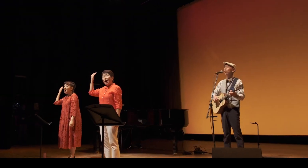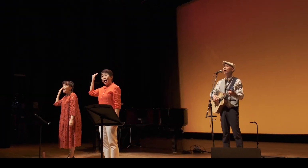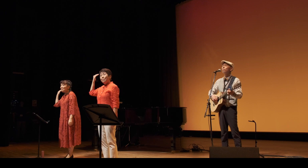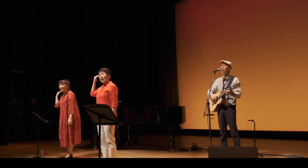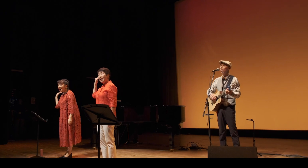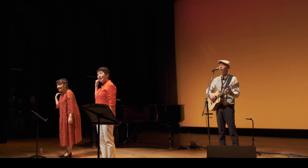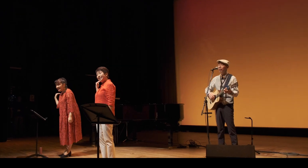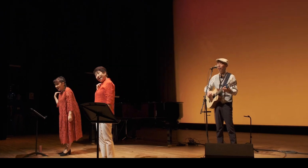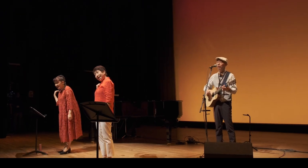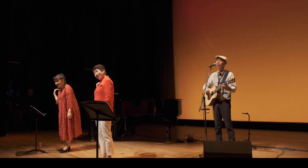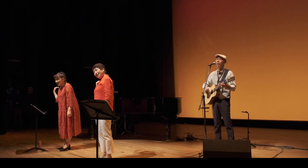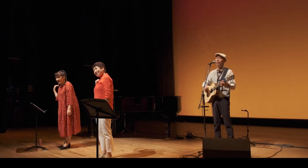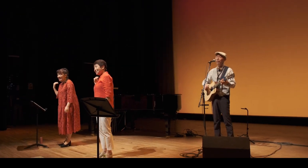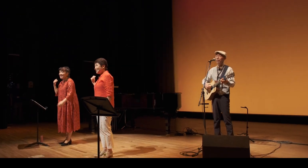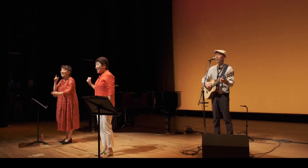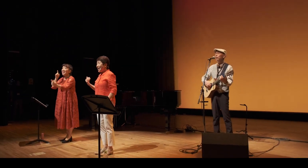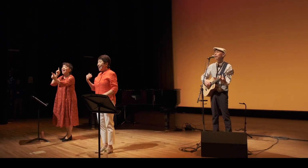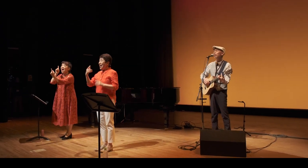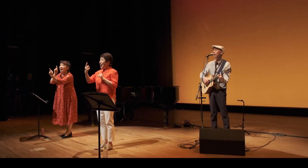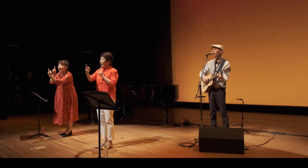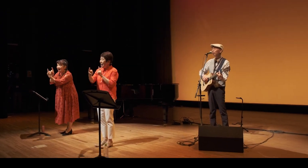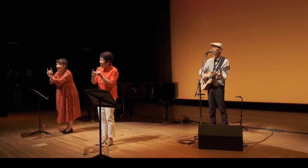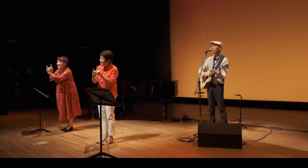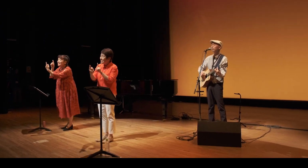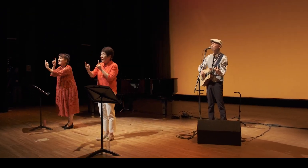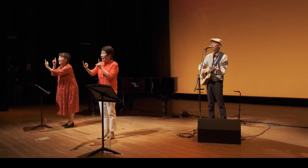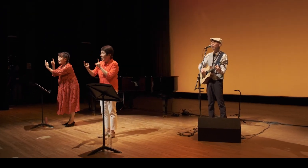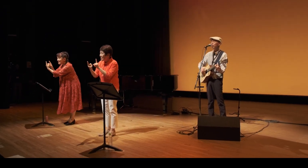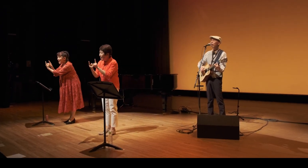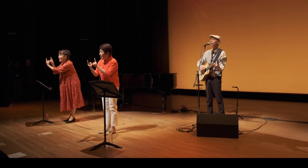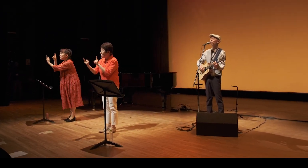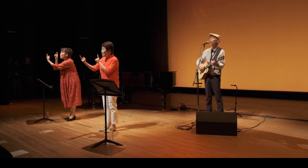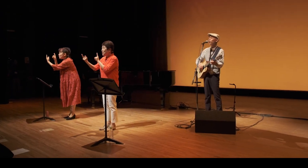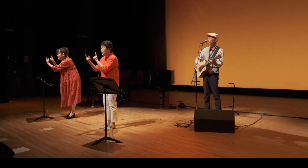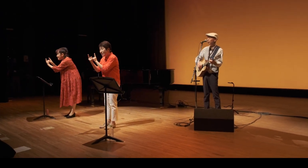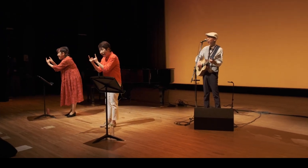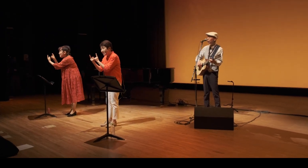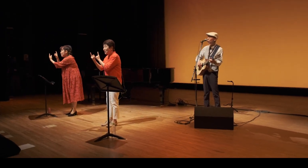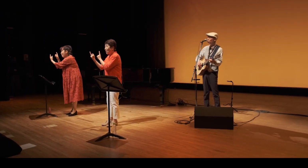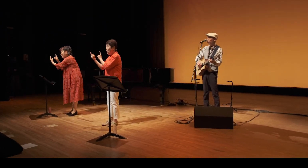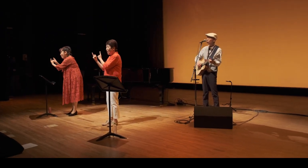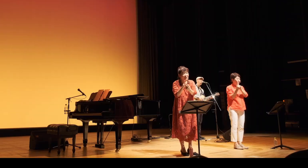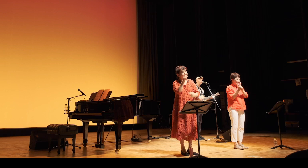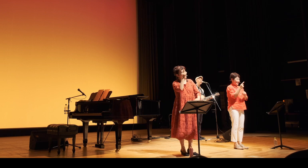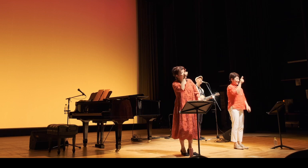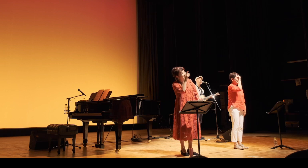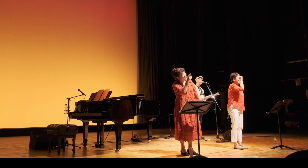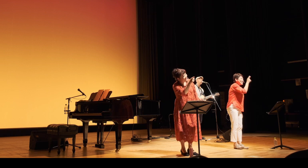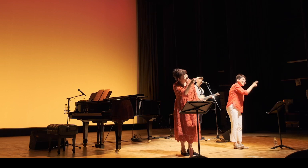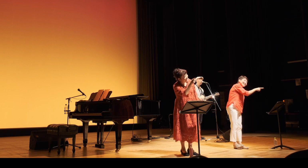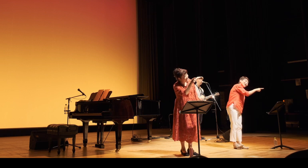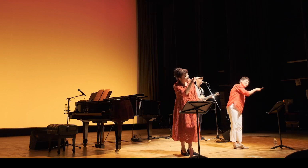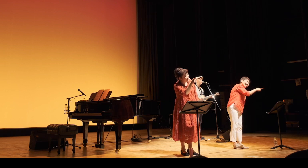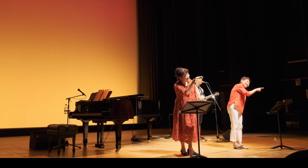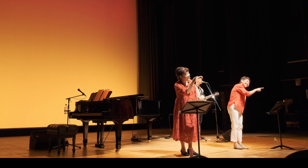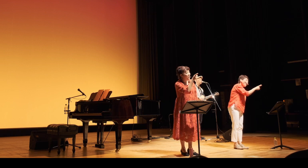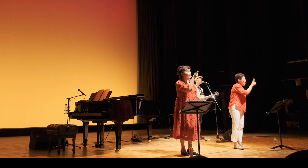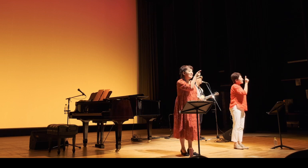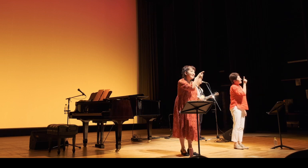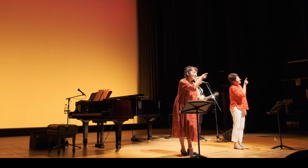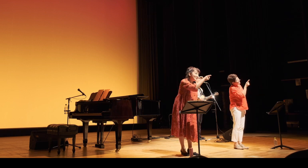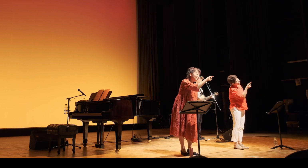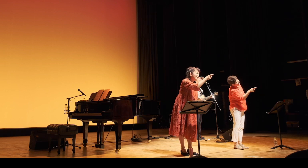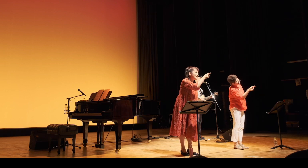今まで出会ったたくさんの君